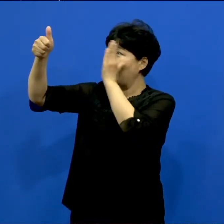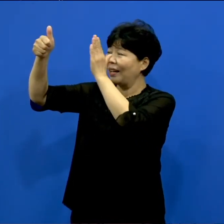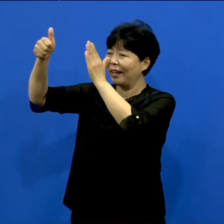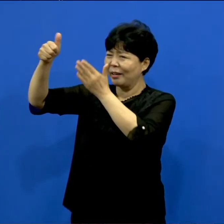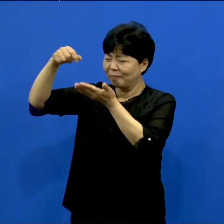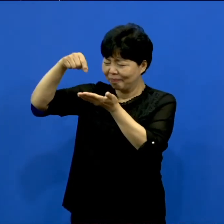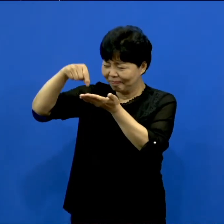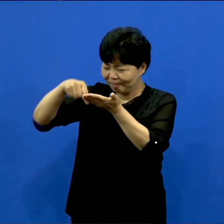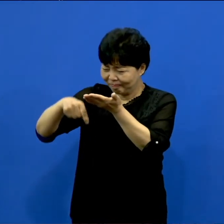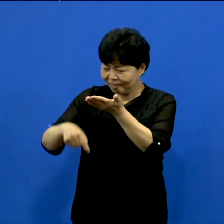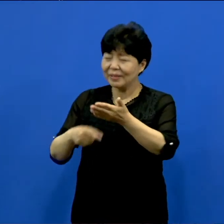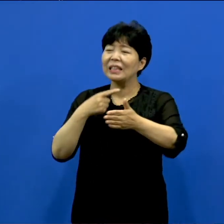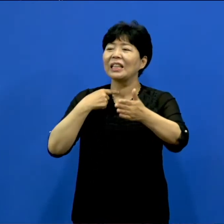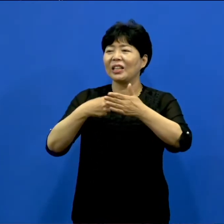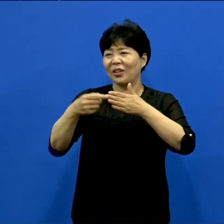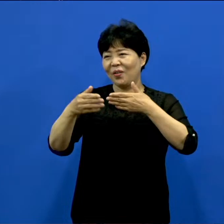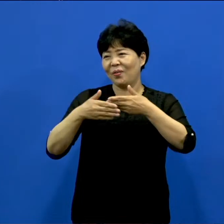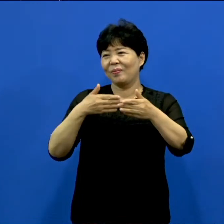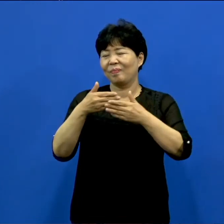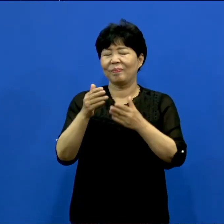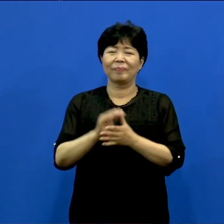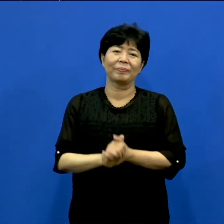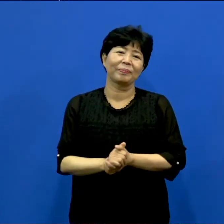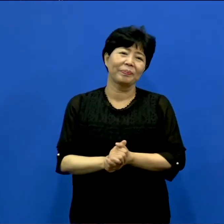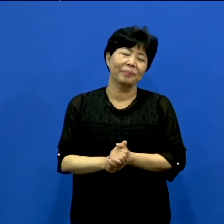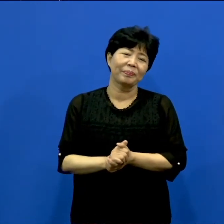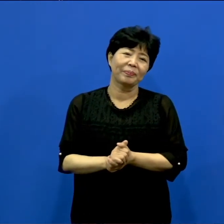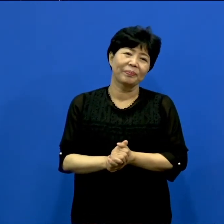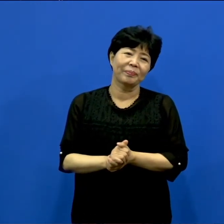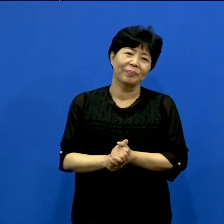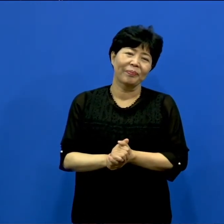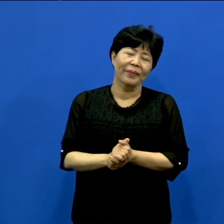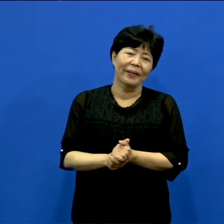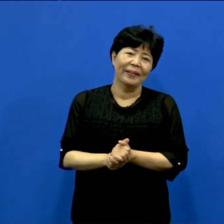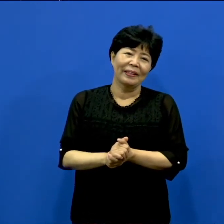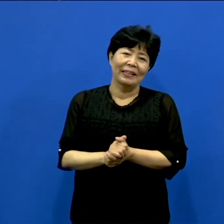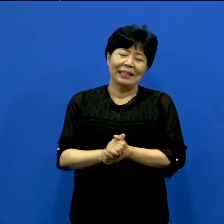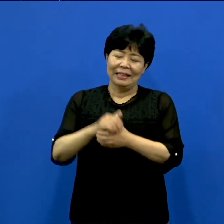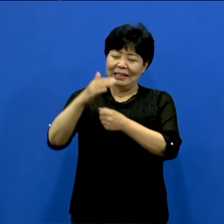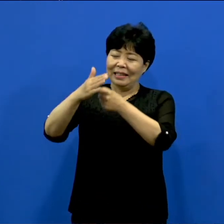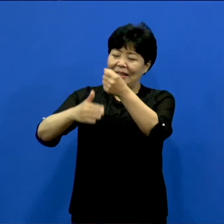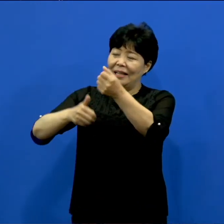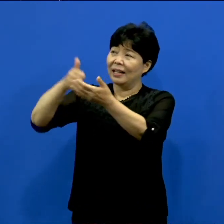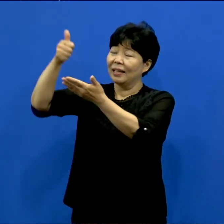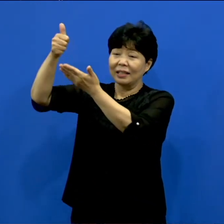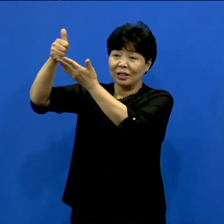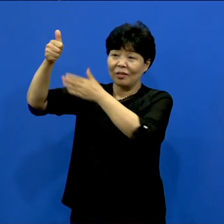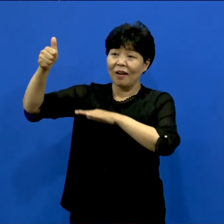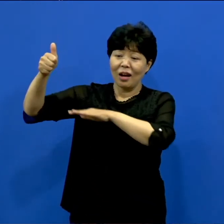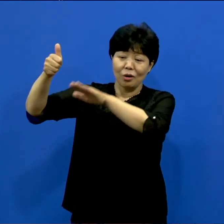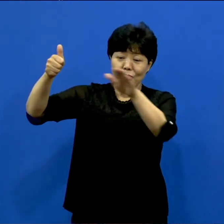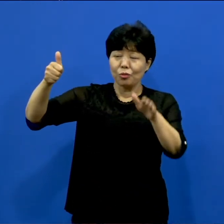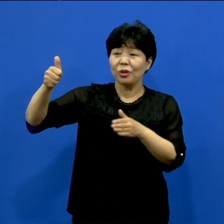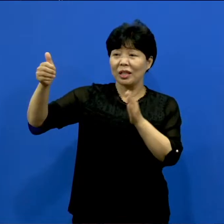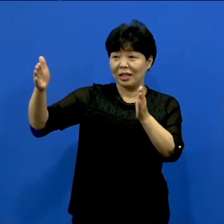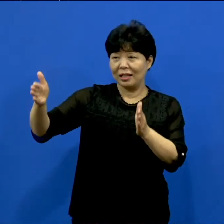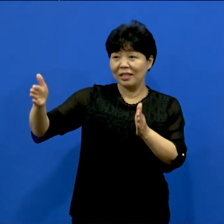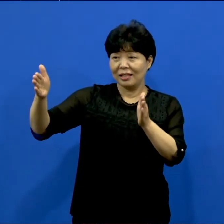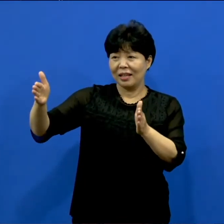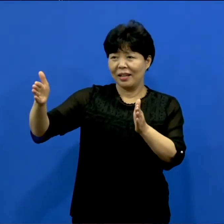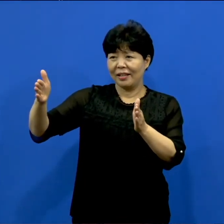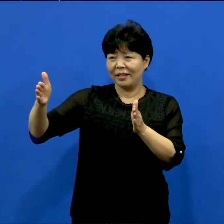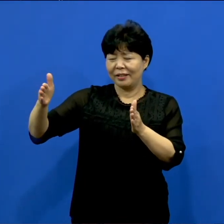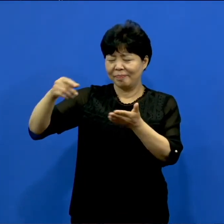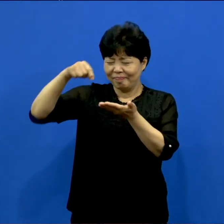이거는 이 세상에서는 어디에서도 경험할 수 없는 깊은 경험이에요. 하나님과 우리의 관계가 이보다 더 깊어질 수 없는